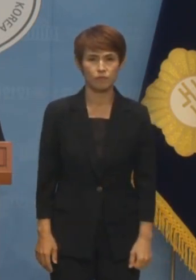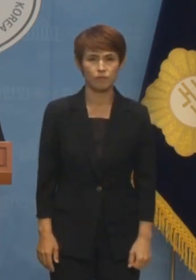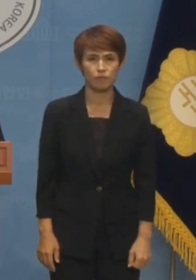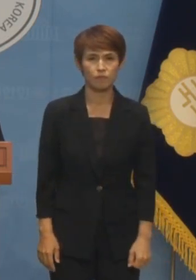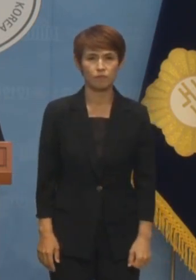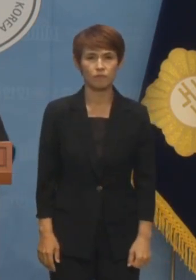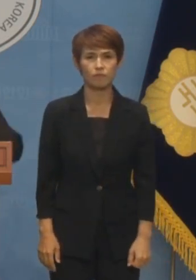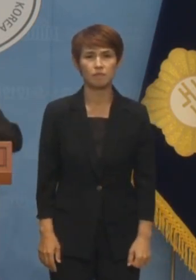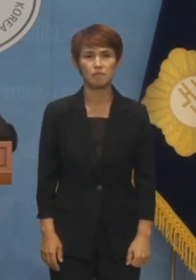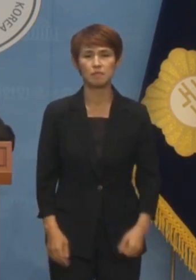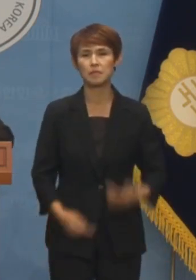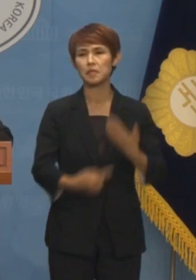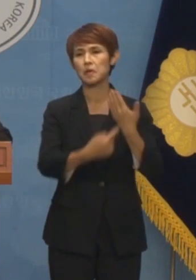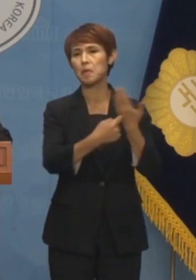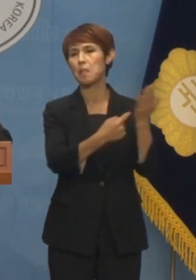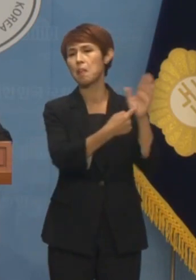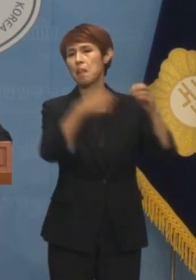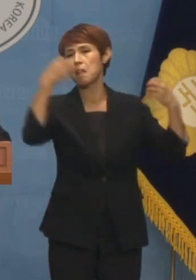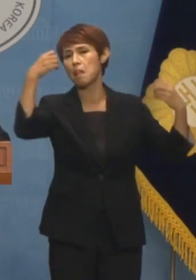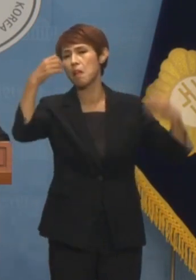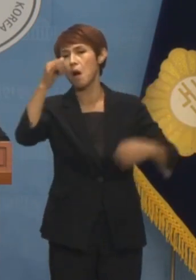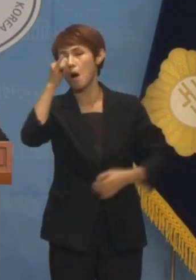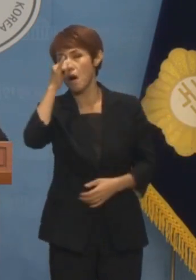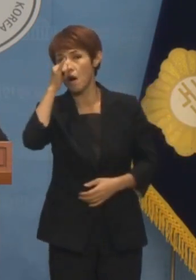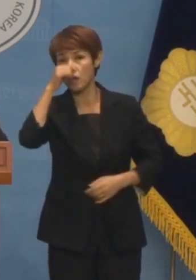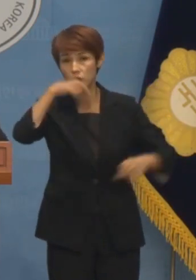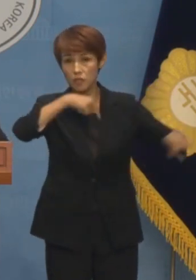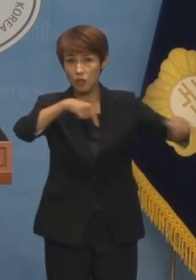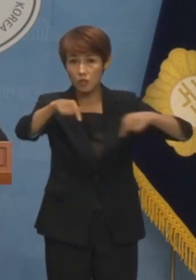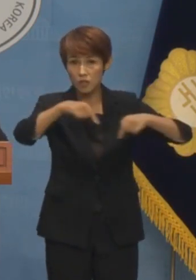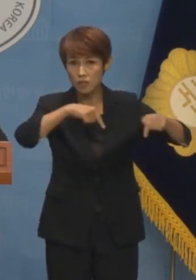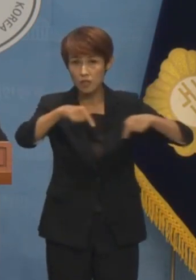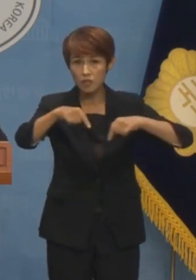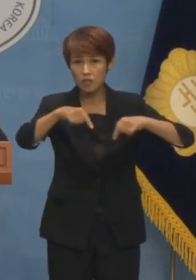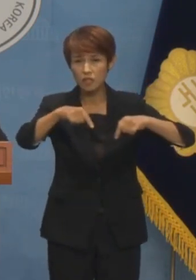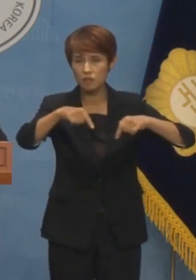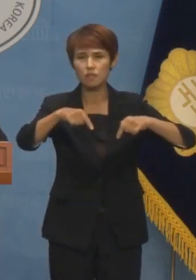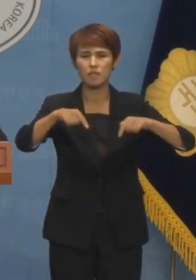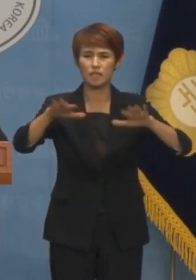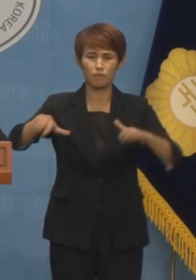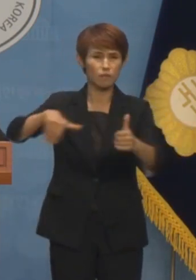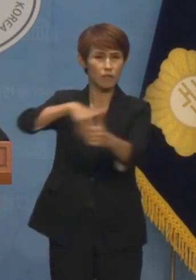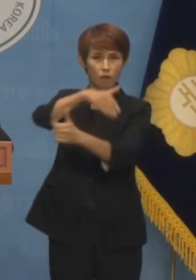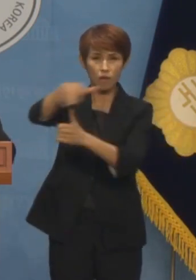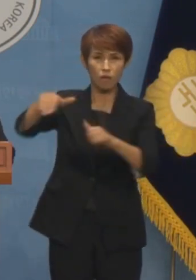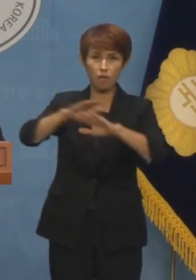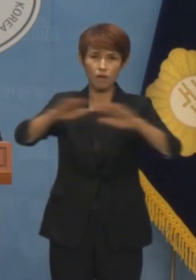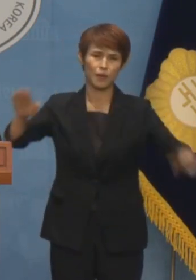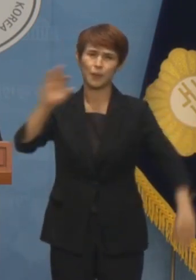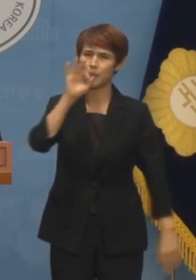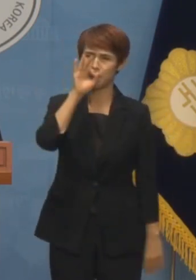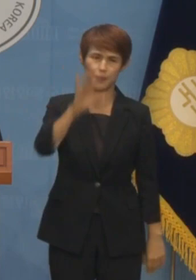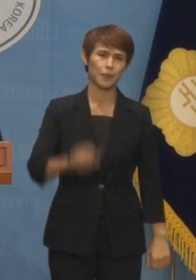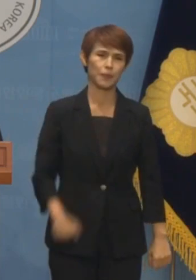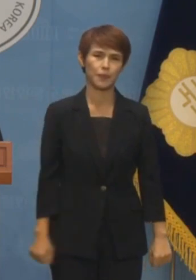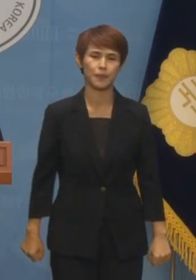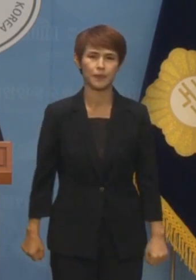쇼윈도 정치, 아이돌 정치로는 지옥 같은 현 상황을 극복할 수